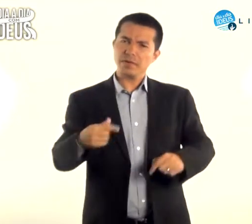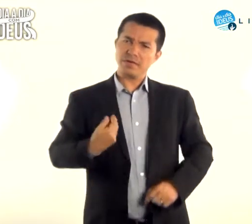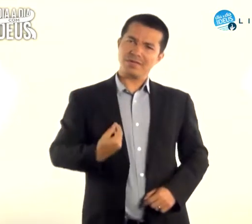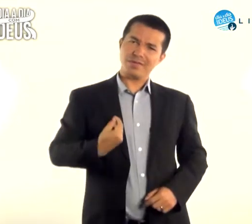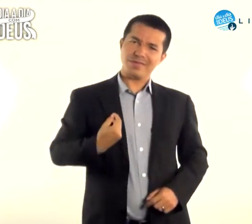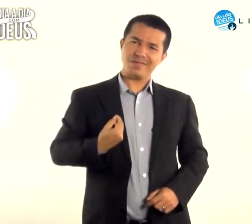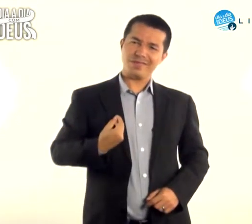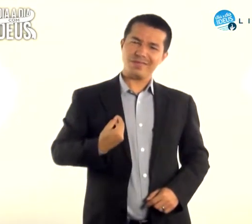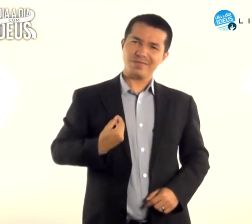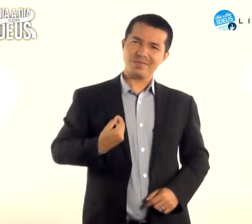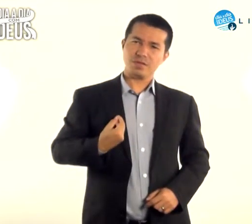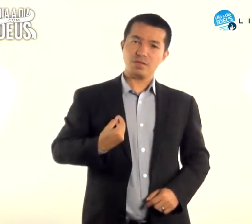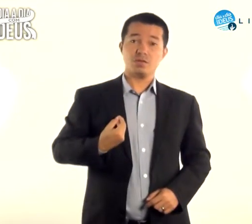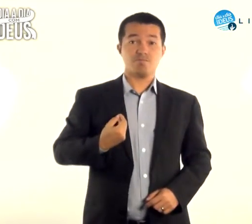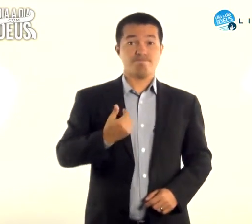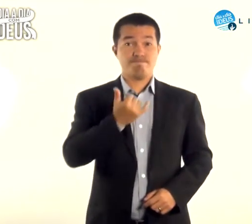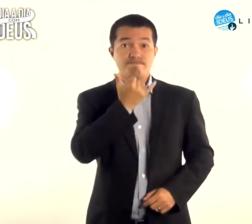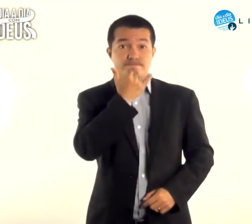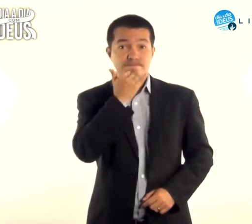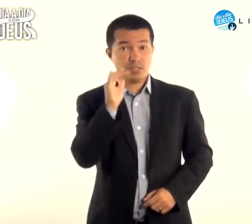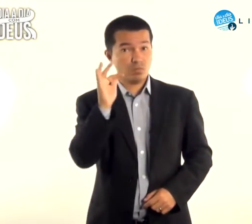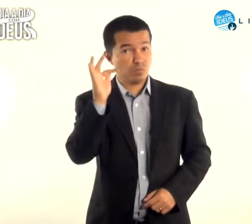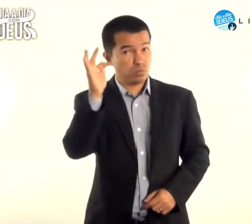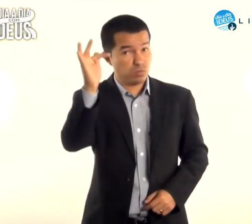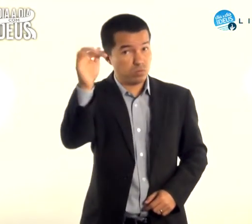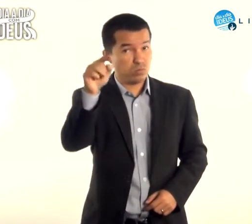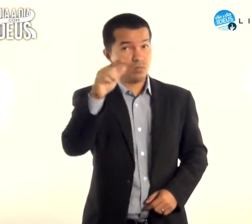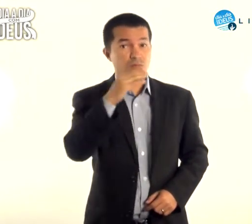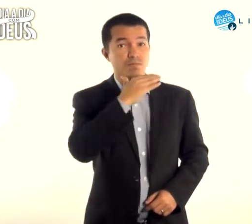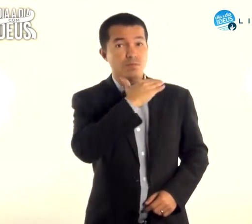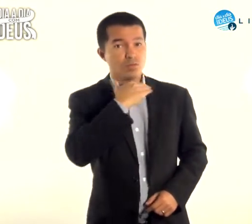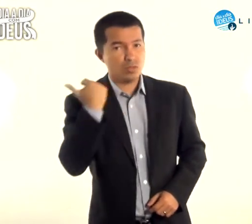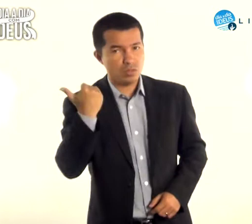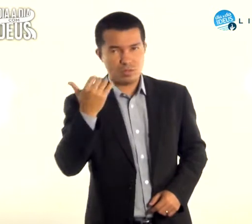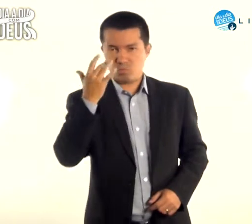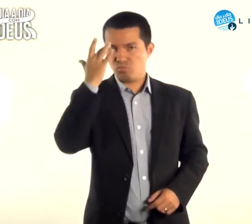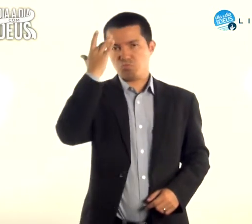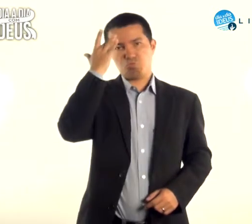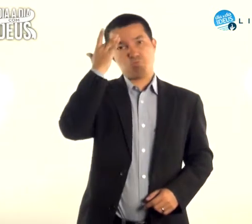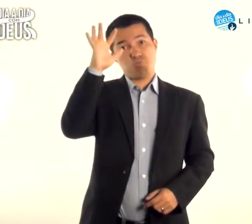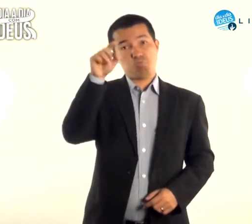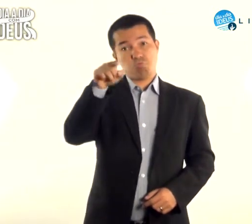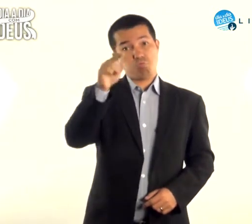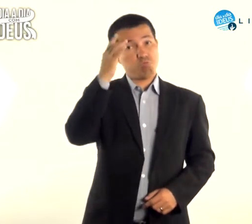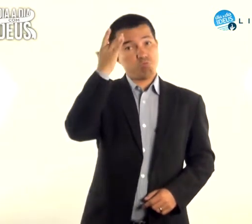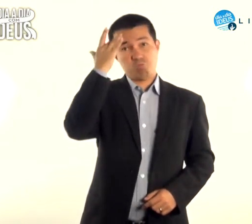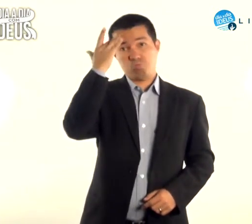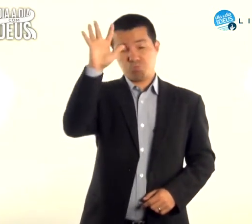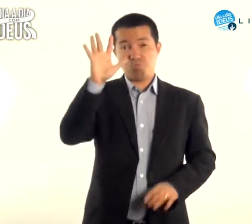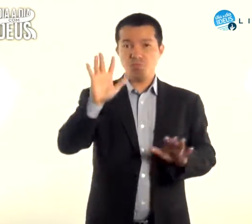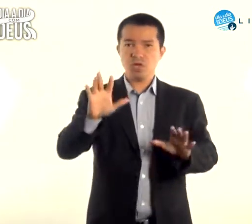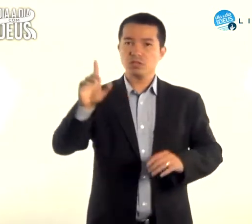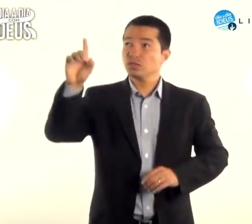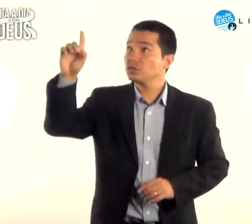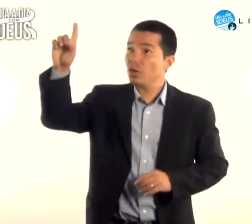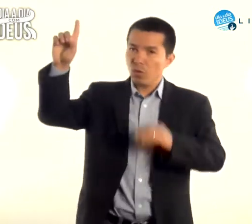terra, que tem data para acabar. Eu não sei, você não sabe, mas Deus sabe. E fatalmente, todos